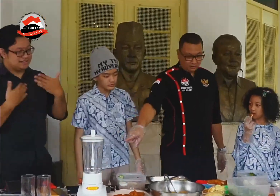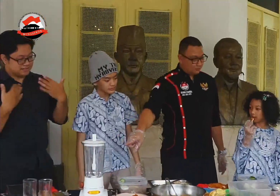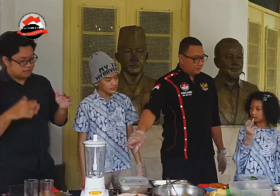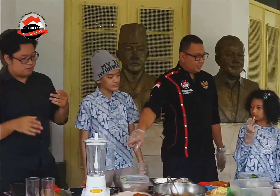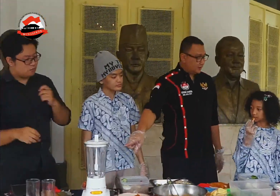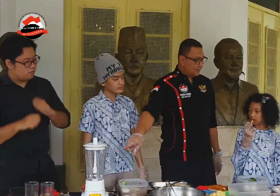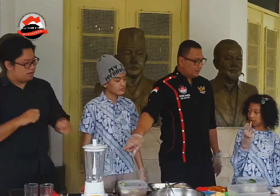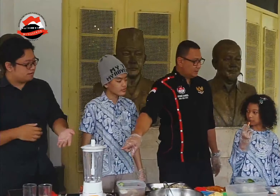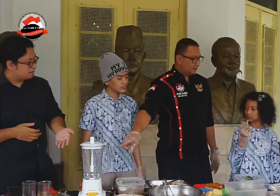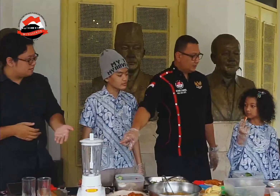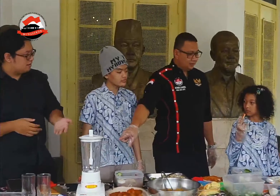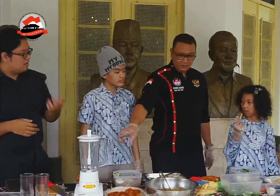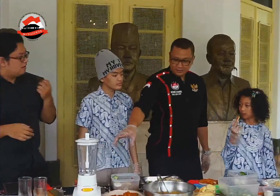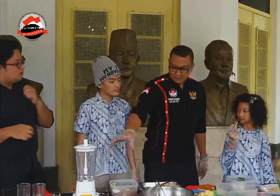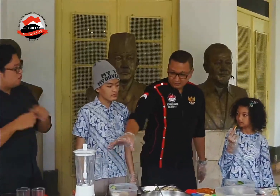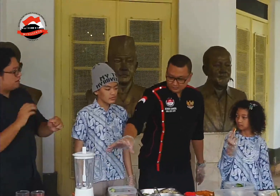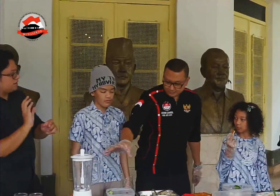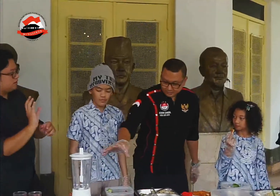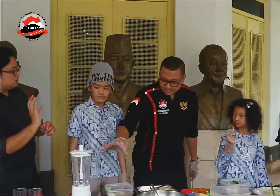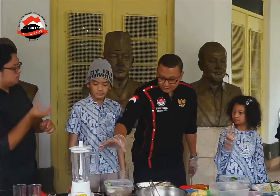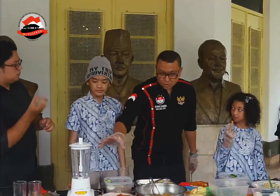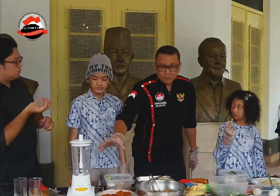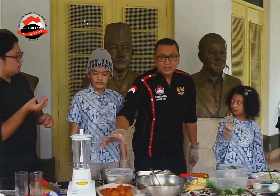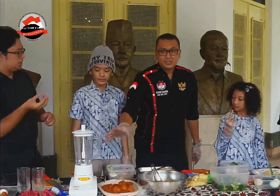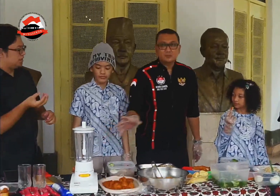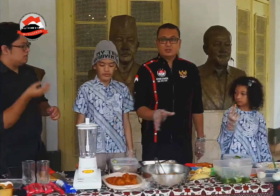ini loh. Mau bikin apa?